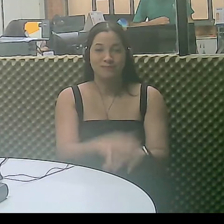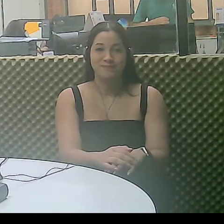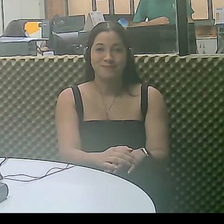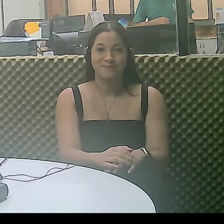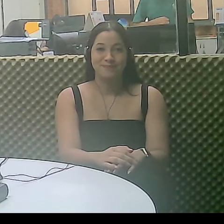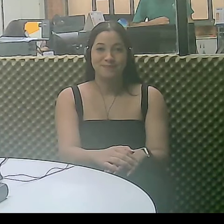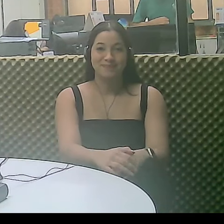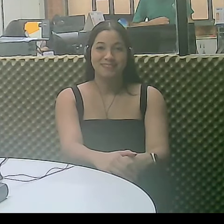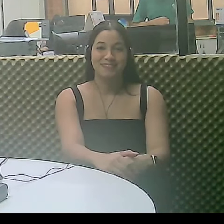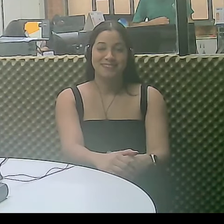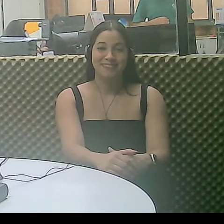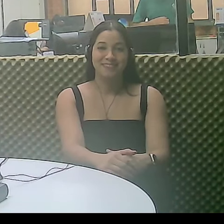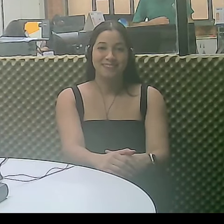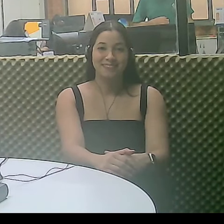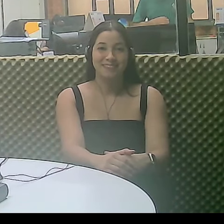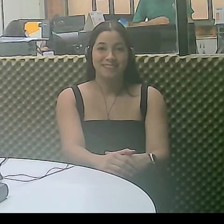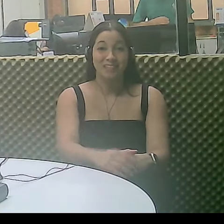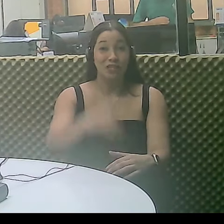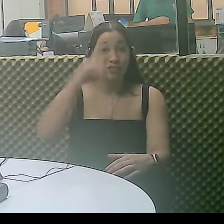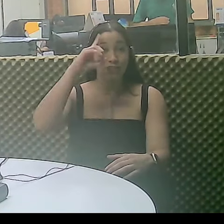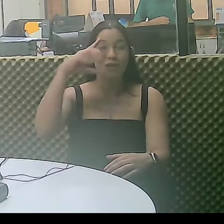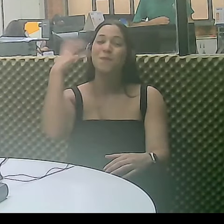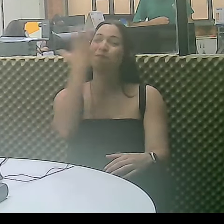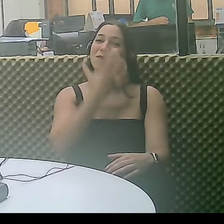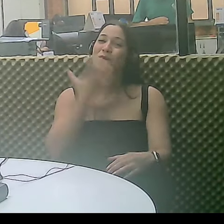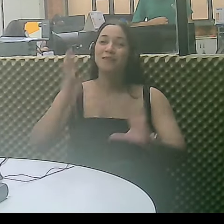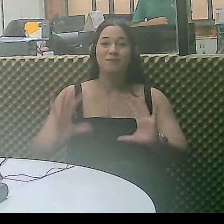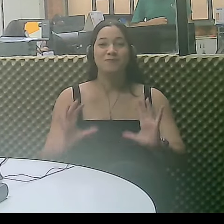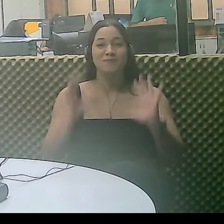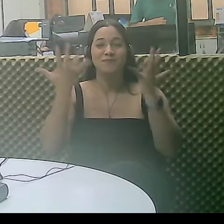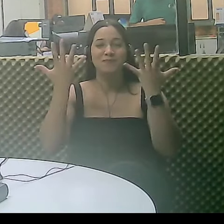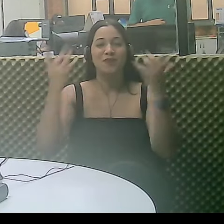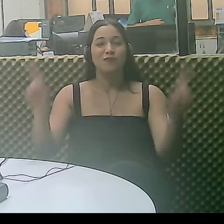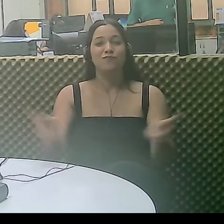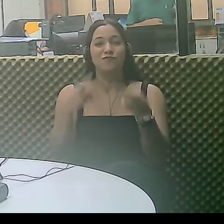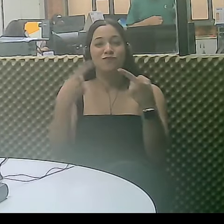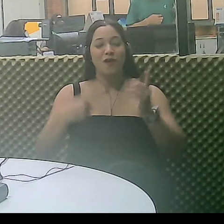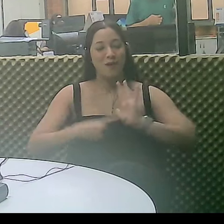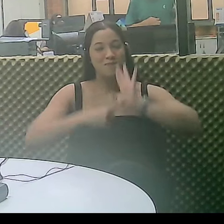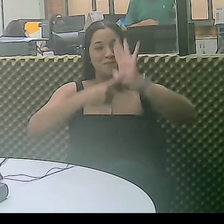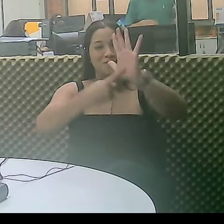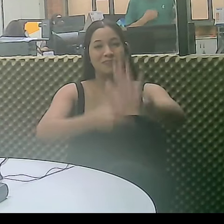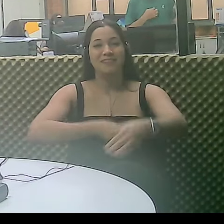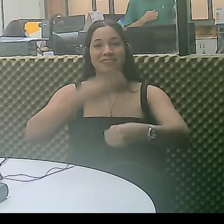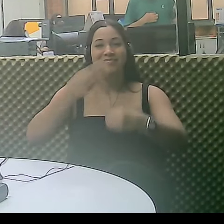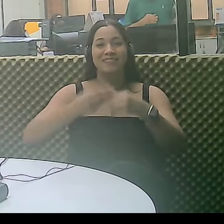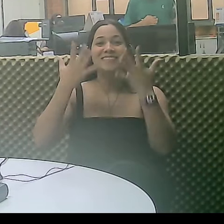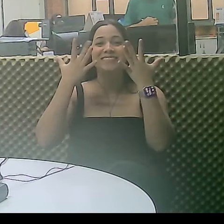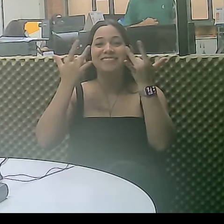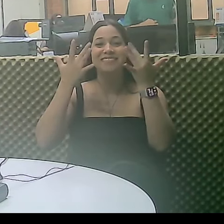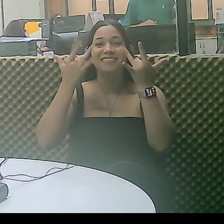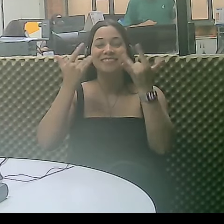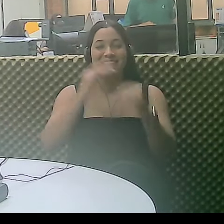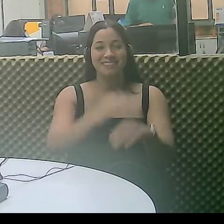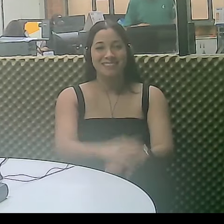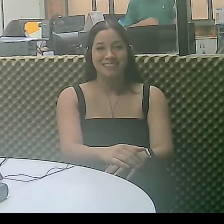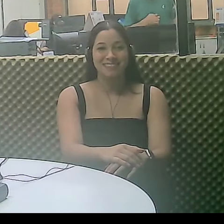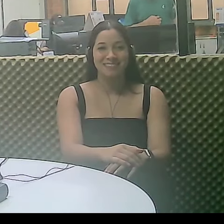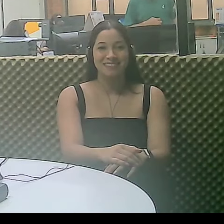2024. Dia do Músico é celebrado com o concerto da banda municipal no Teatro